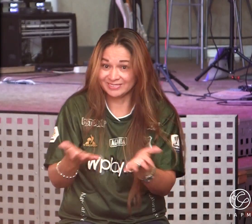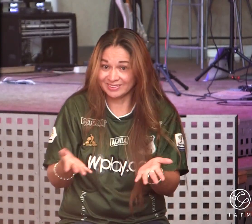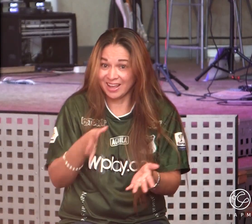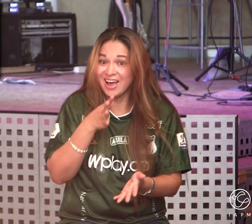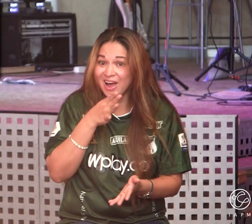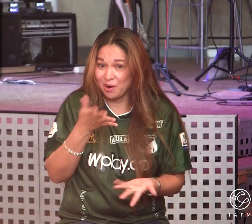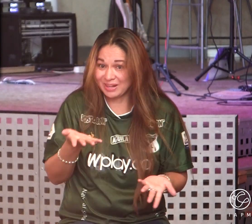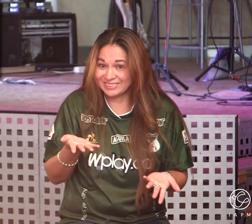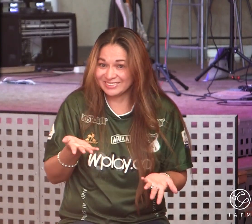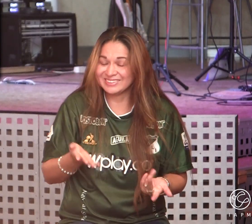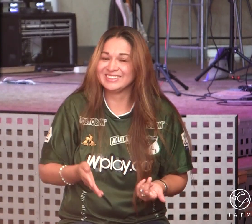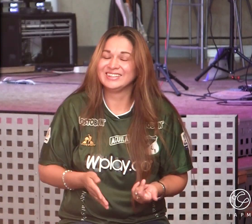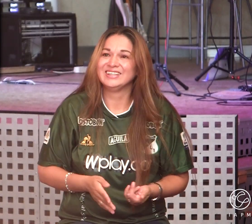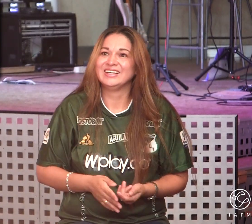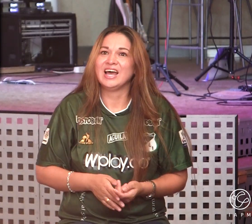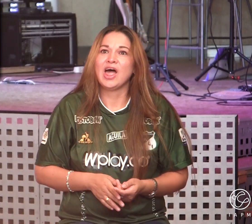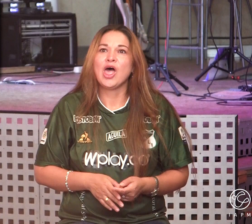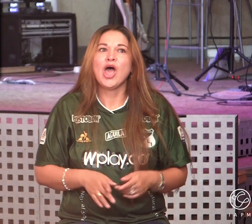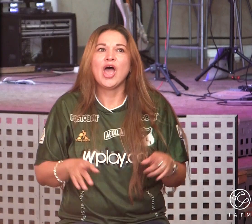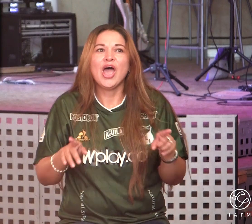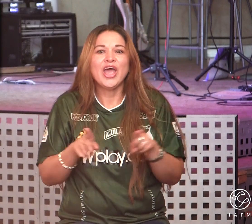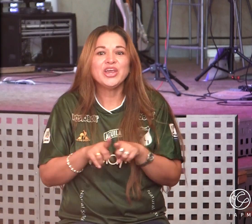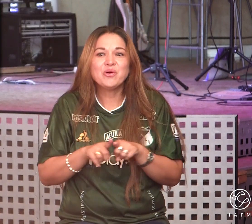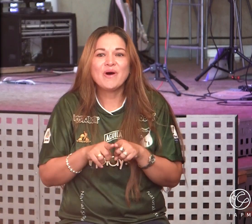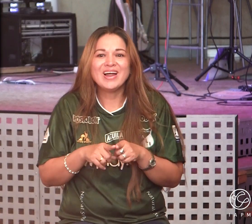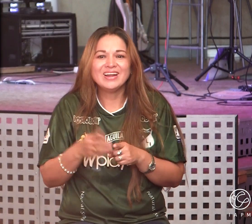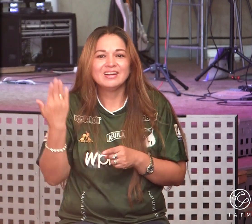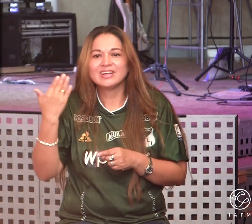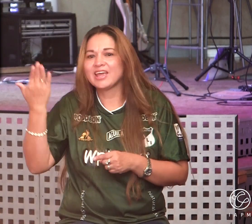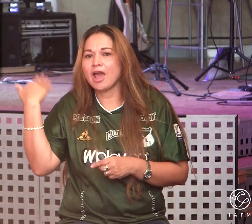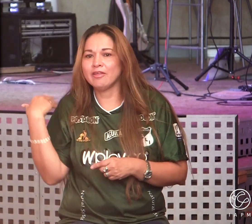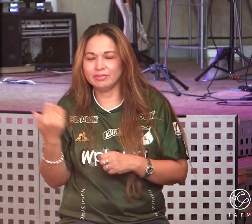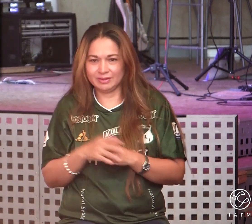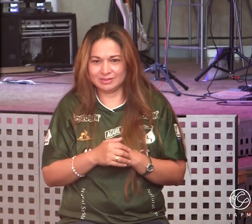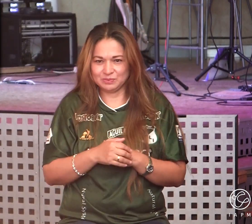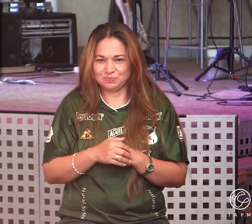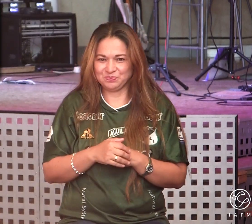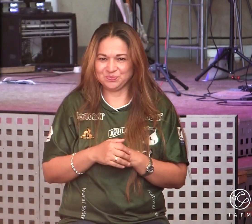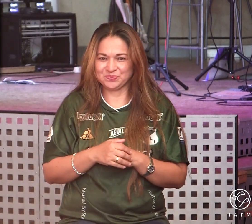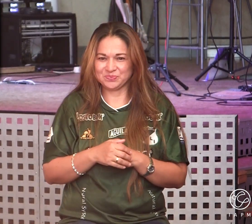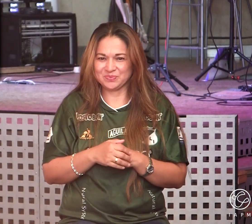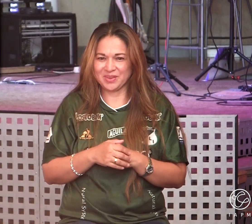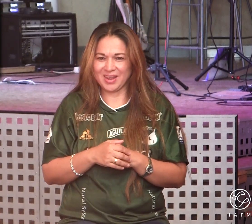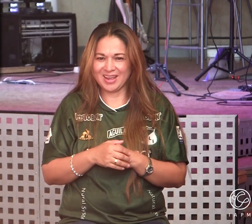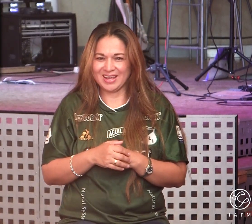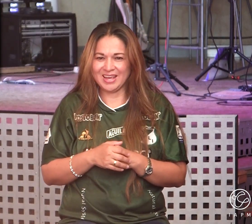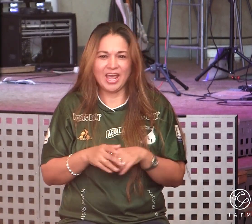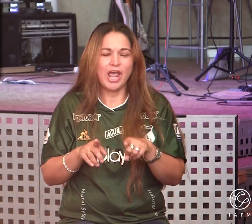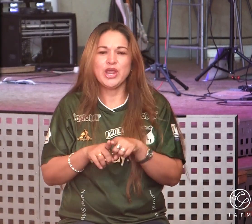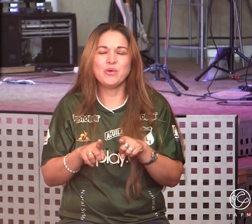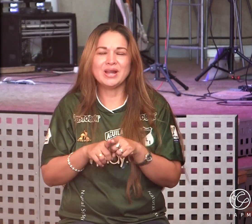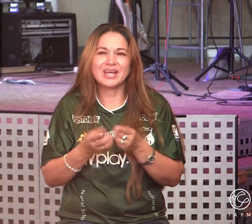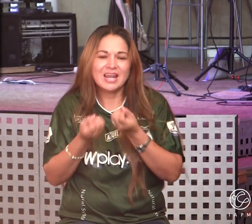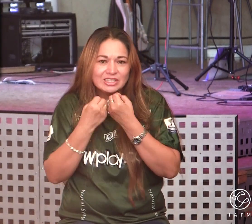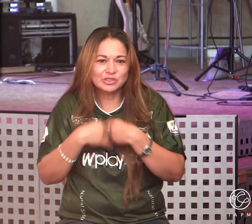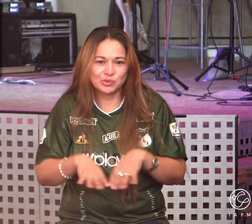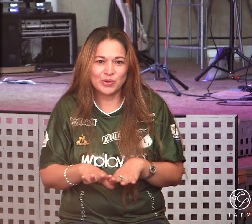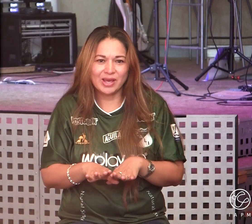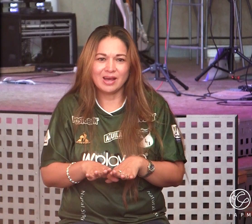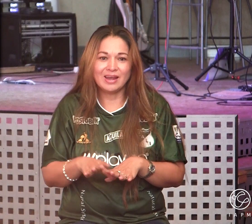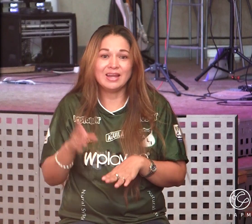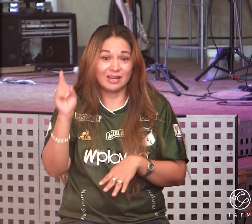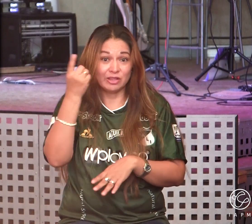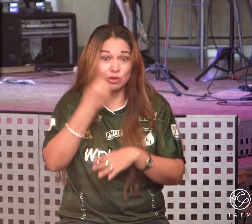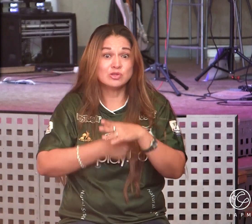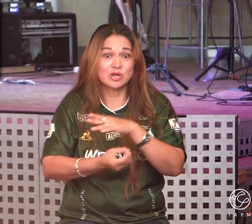El punto es que se reanuda todo. ¿Saben para qué? Se reanuda todo para cerrarlo bien y volver al principio. Volver a donde todo comenzó, que es